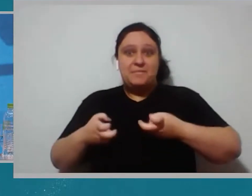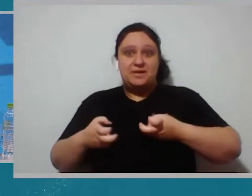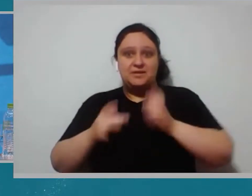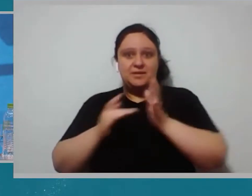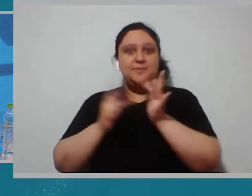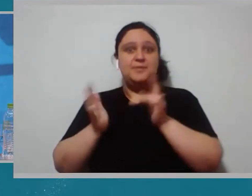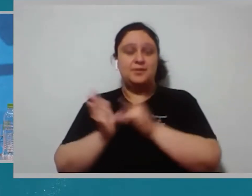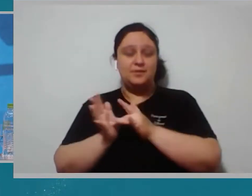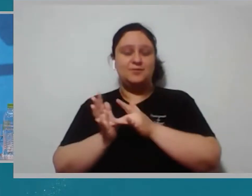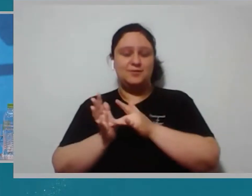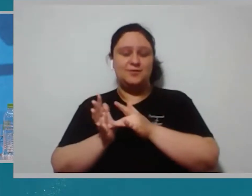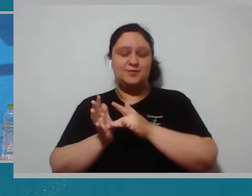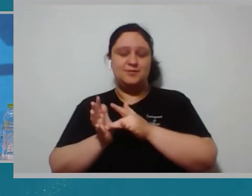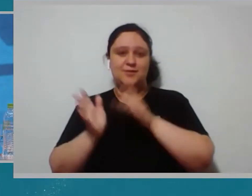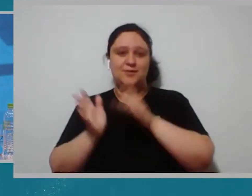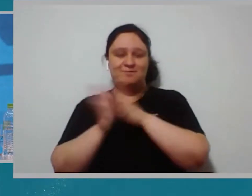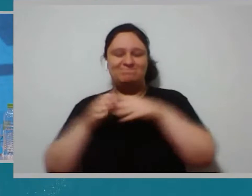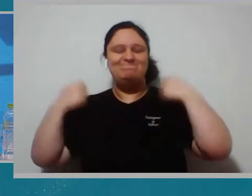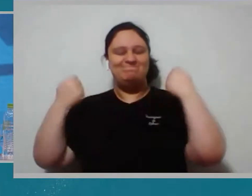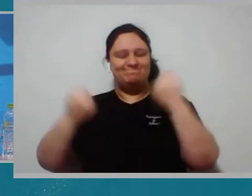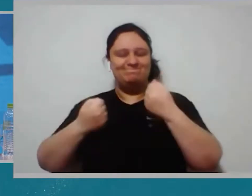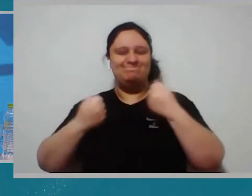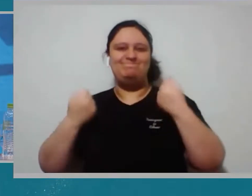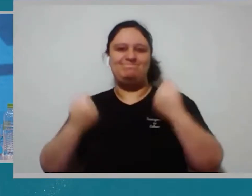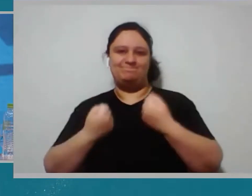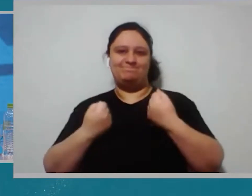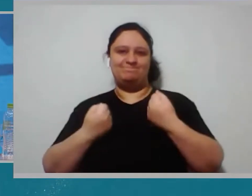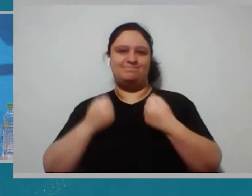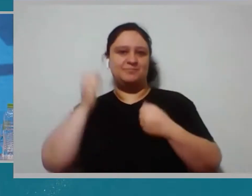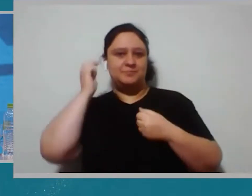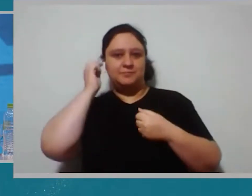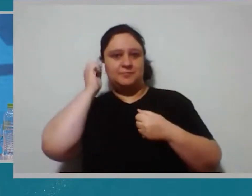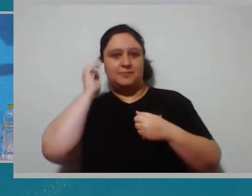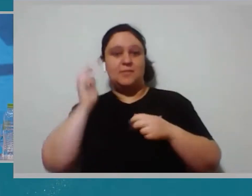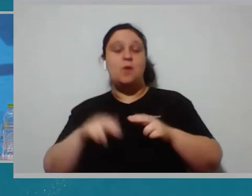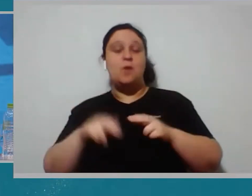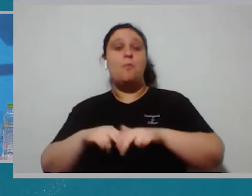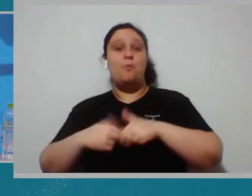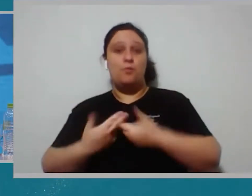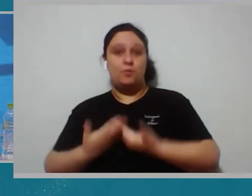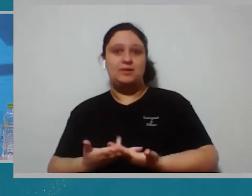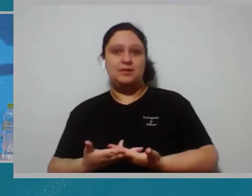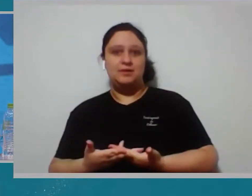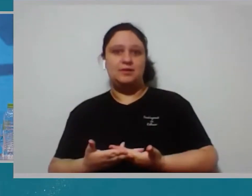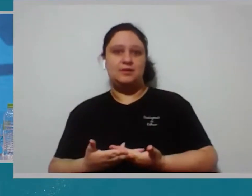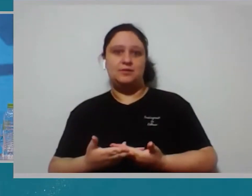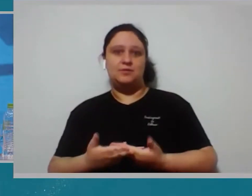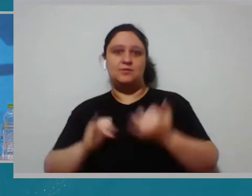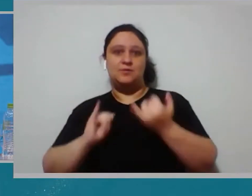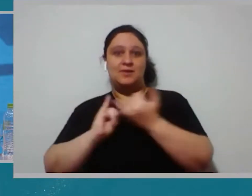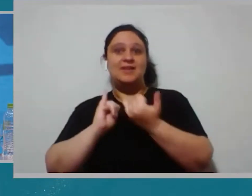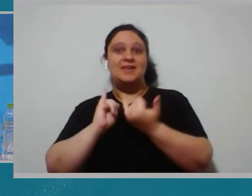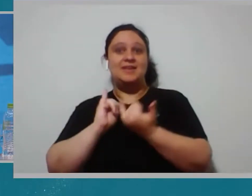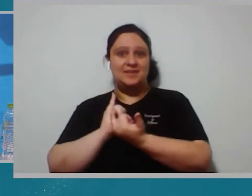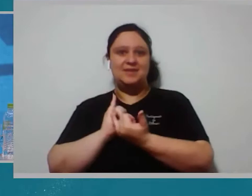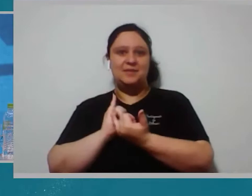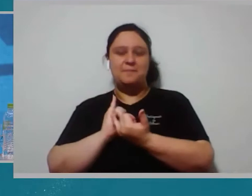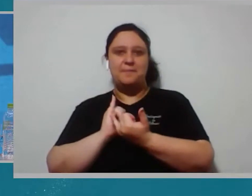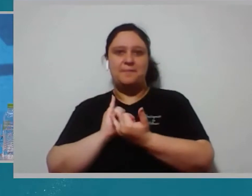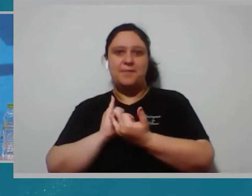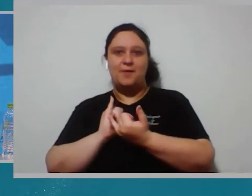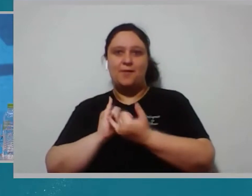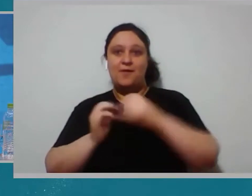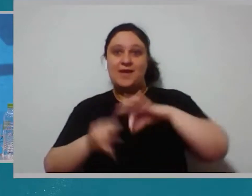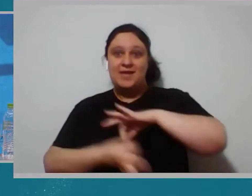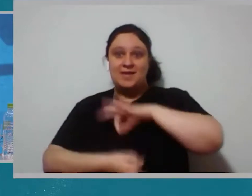Aleluia! E por causa disso, a Isabel, então, foi possuída pelo Espírito Santo e ela,